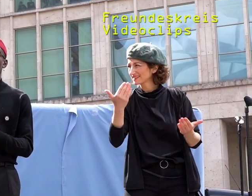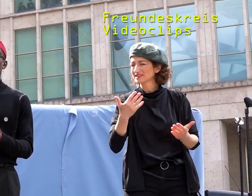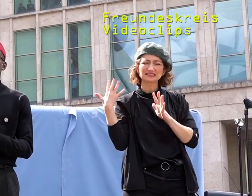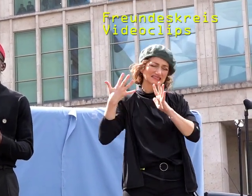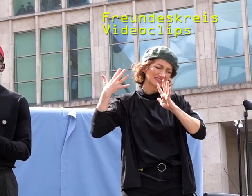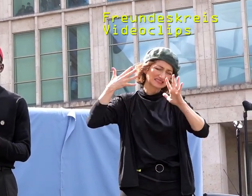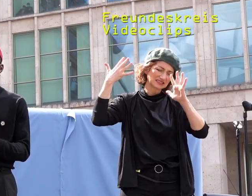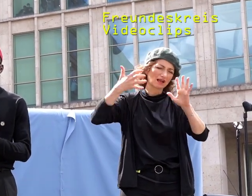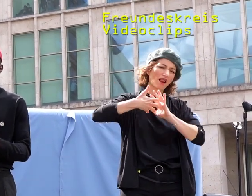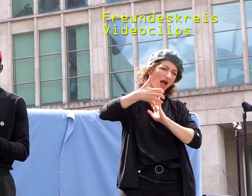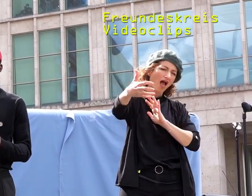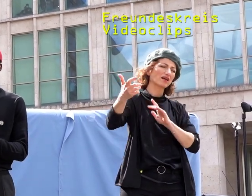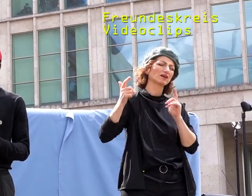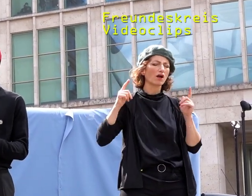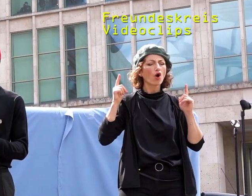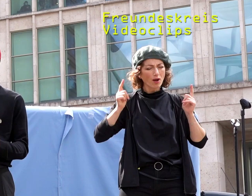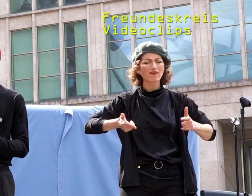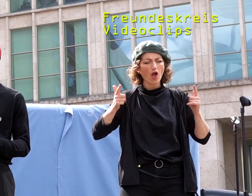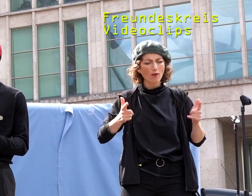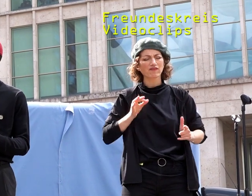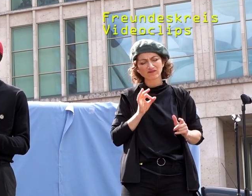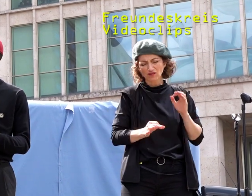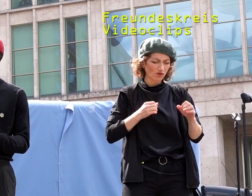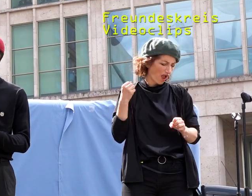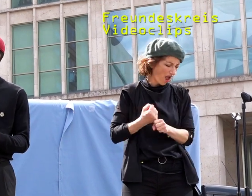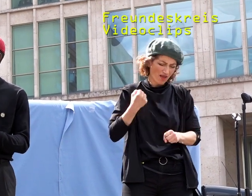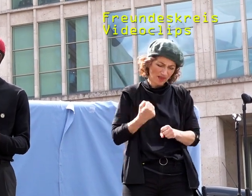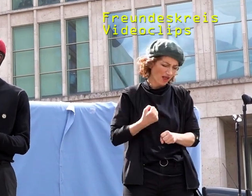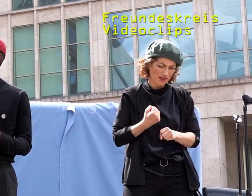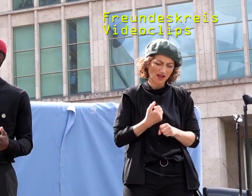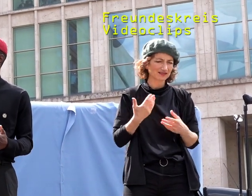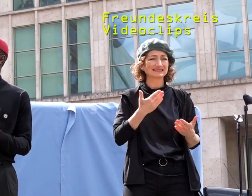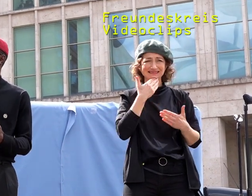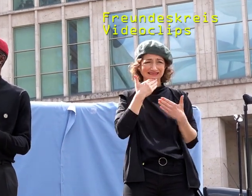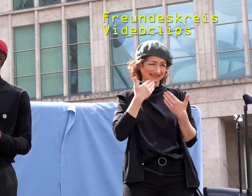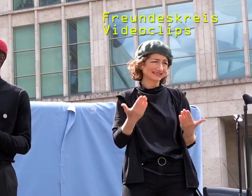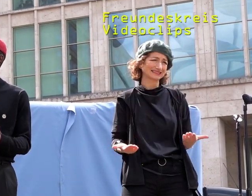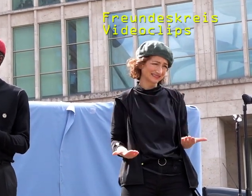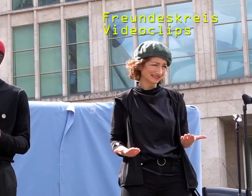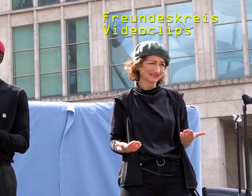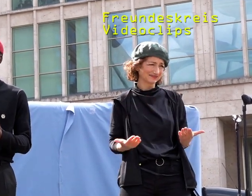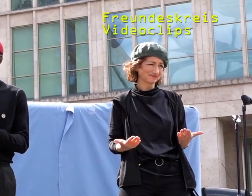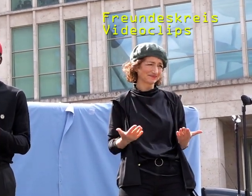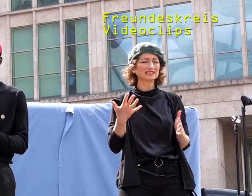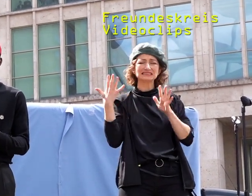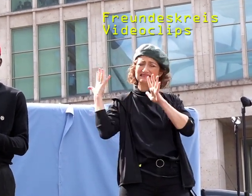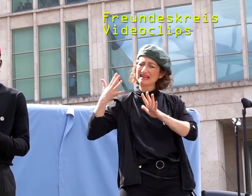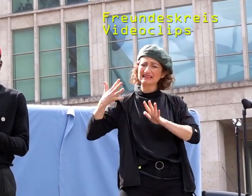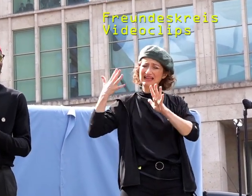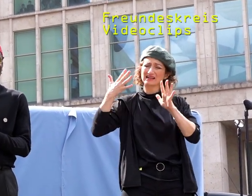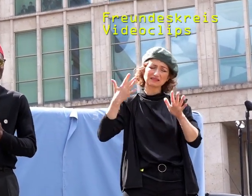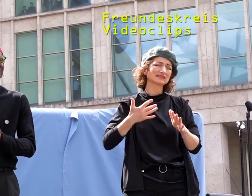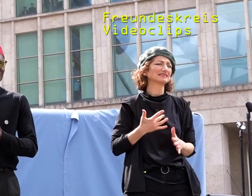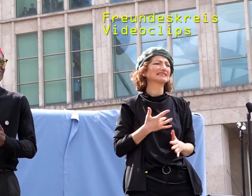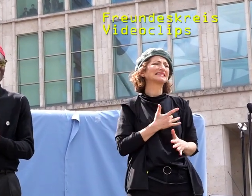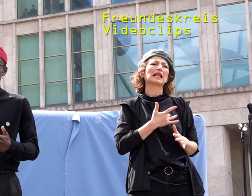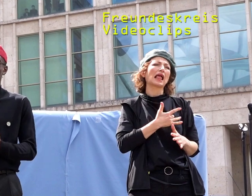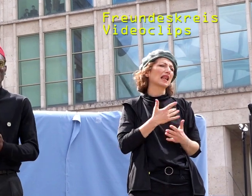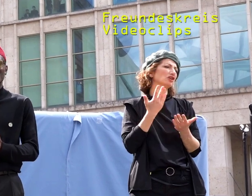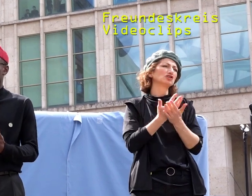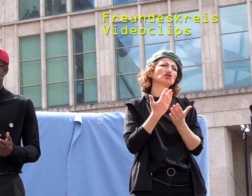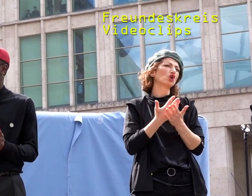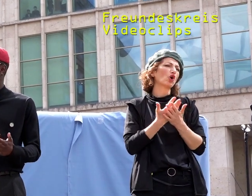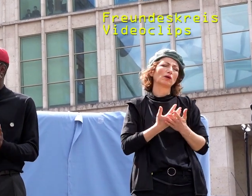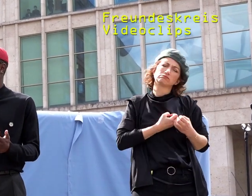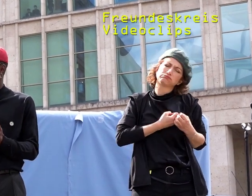jahrzehntelange Aufopferung. Dafür, dass ihr seit Jahrzehnten euch die Seele aus dem Leib